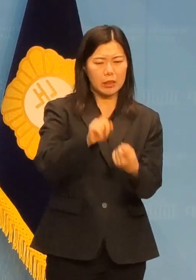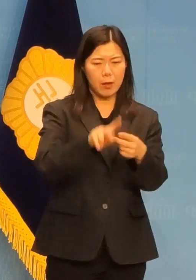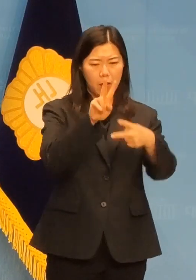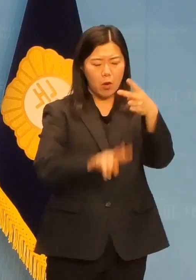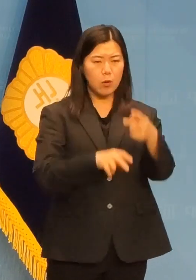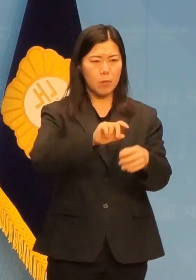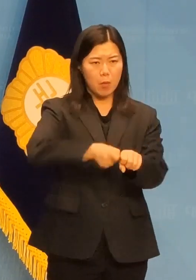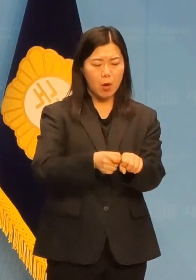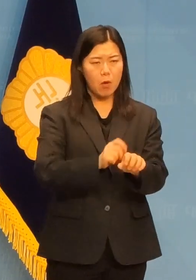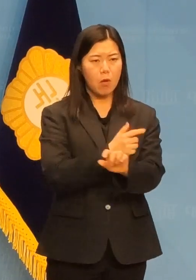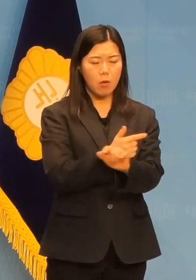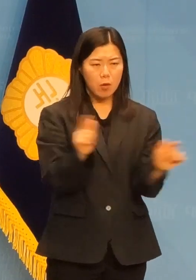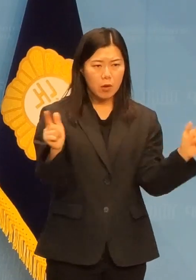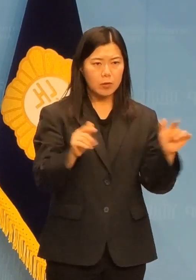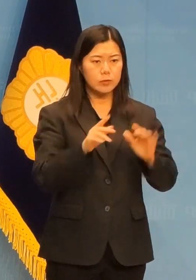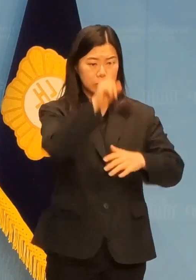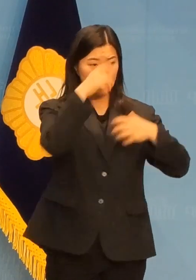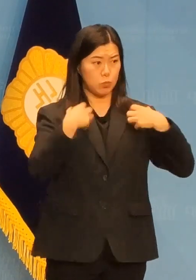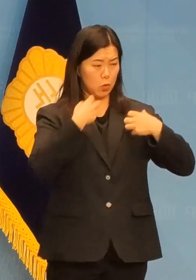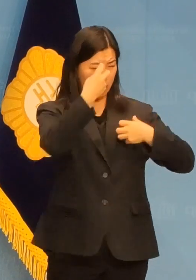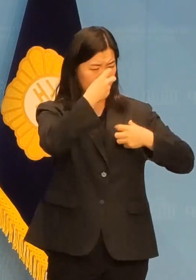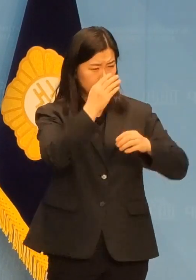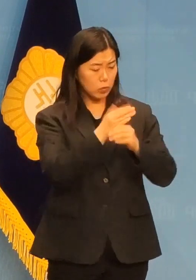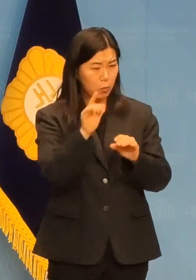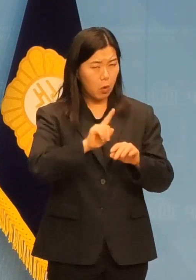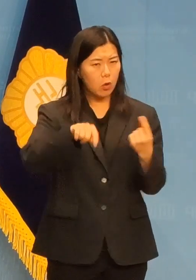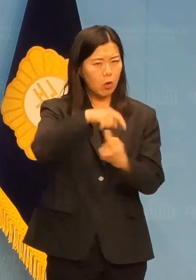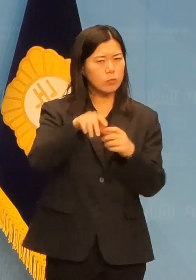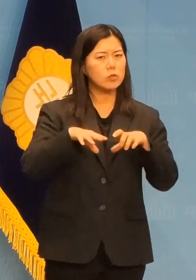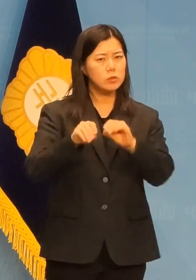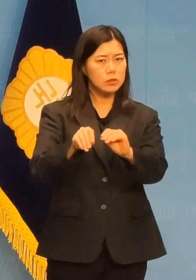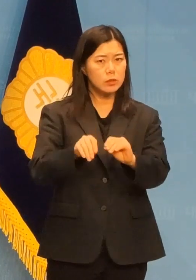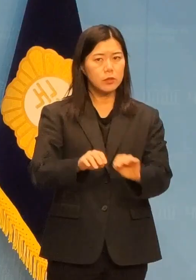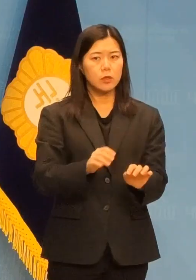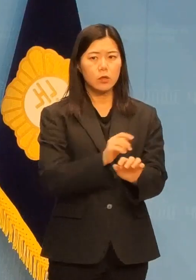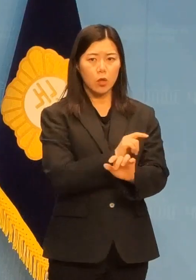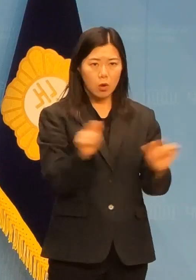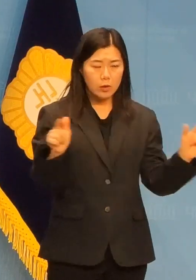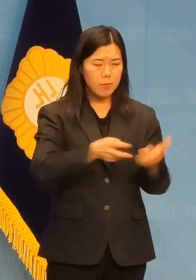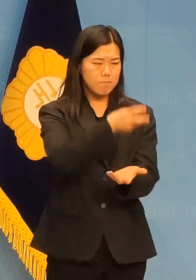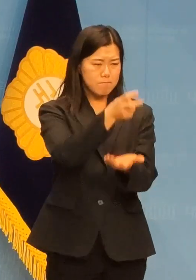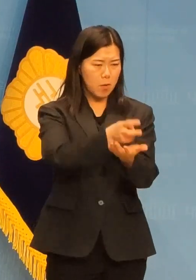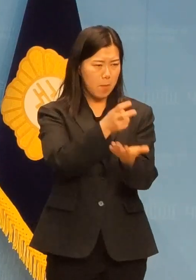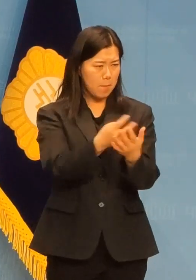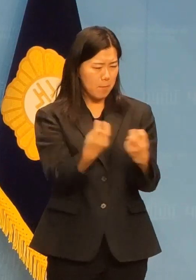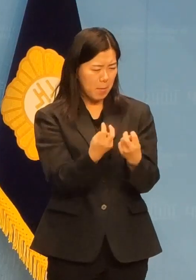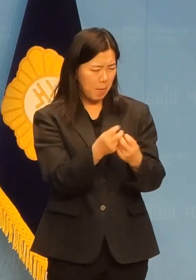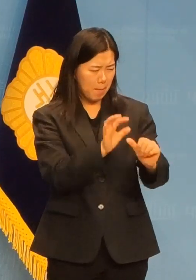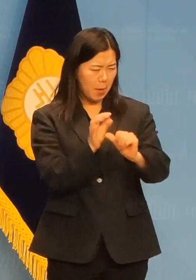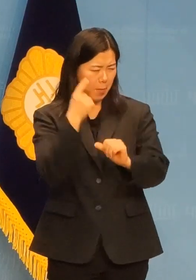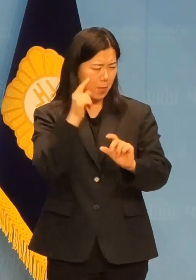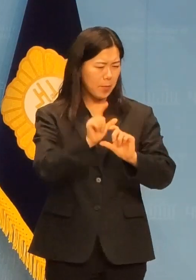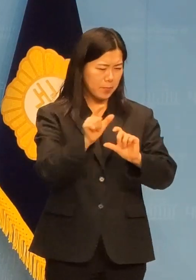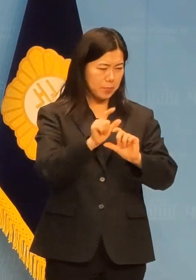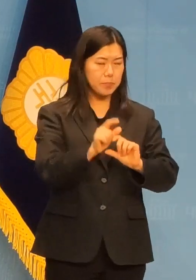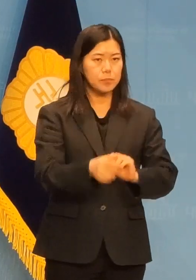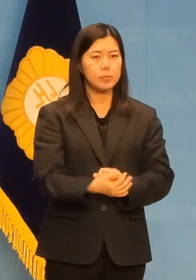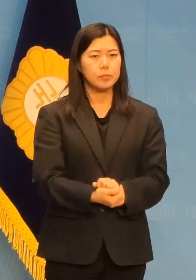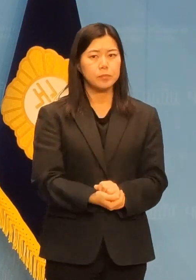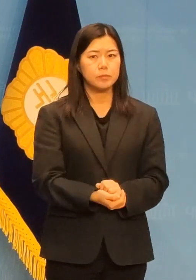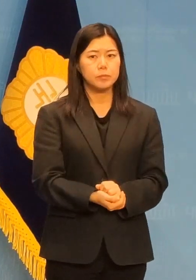정부가 검토하고 있는 영업정지 등 가능한 모든 법적 수단을 강구하겠습니다.